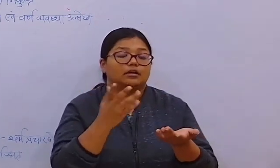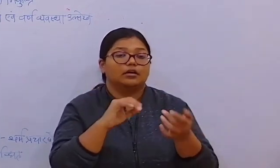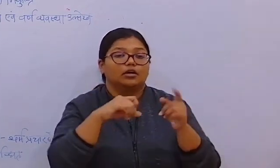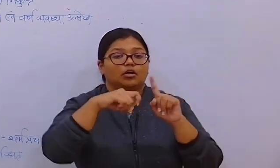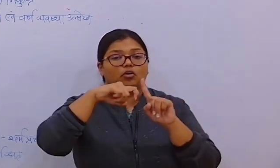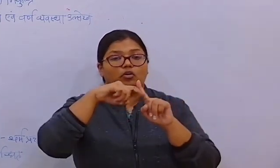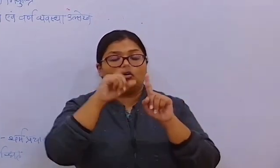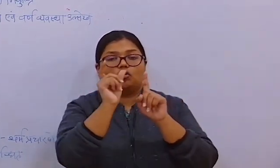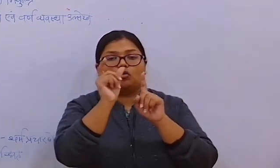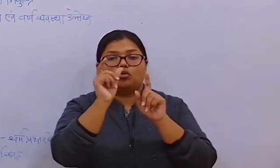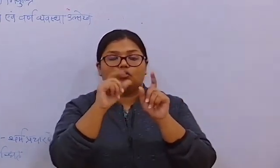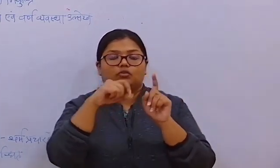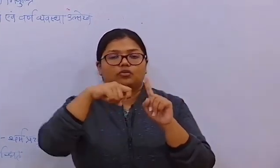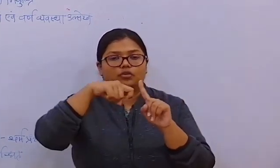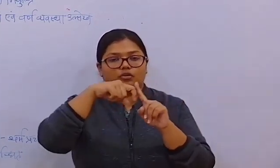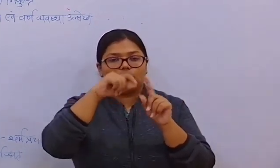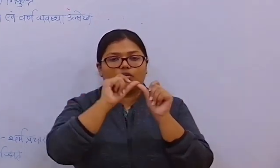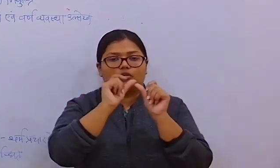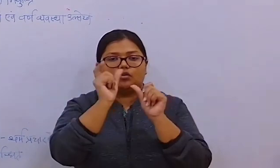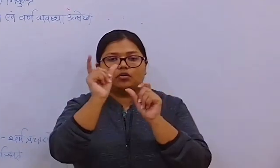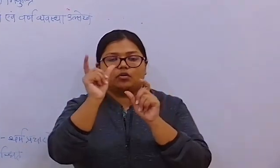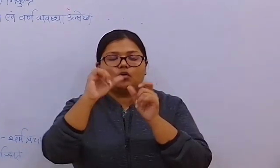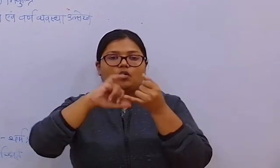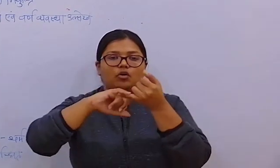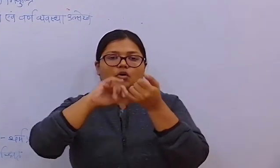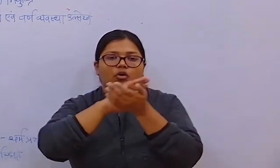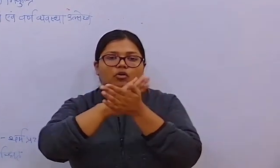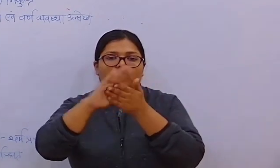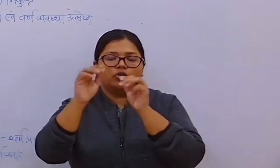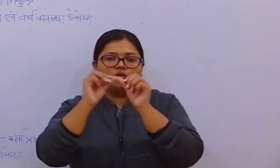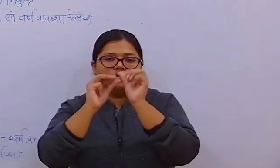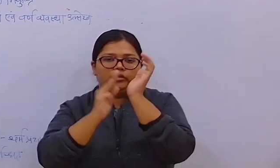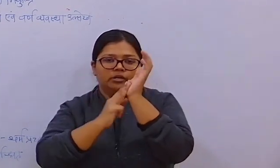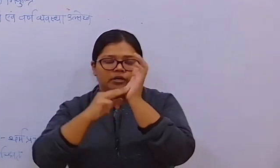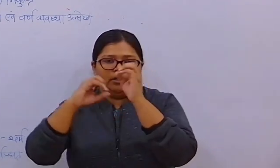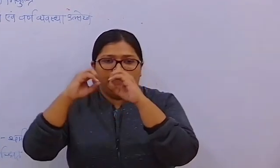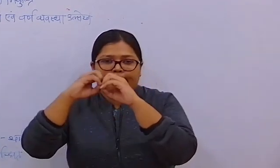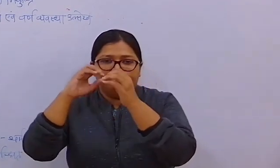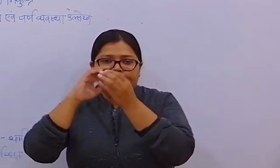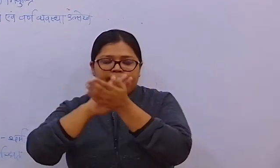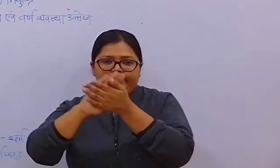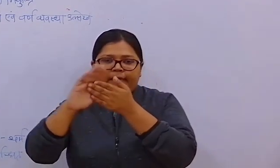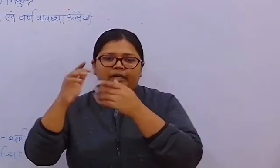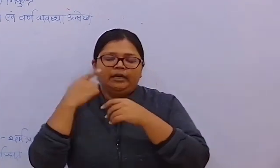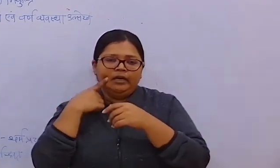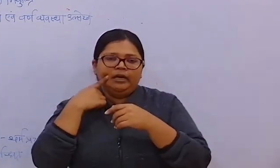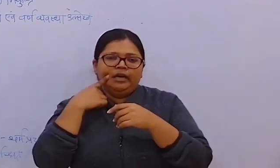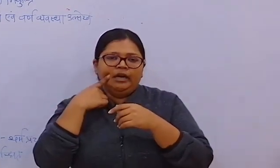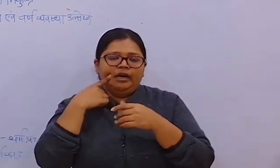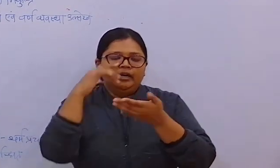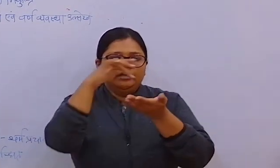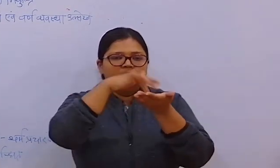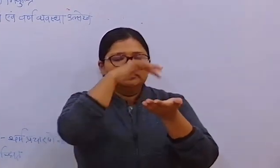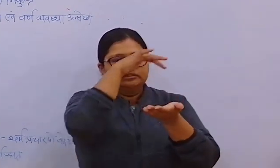था, प्रयाग स्तंभ लेख कौशाम्बी में स्थित था।